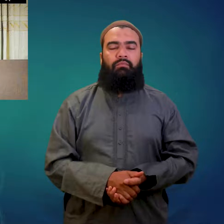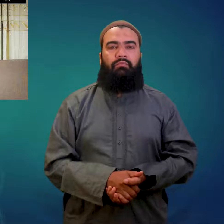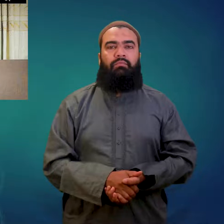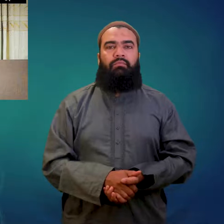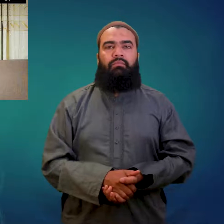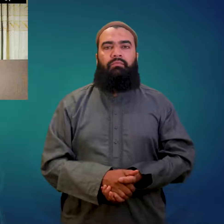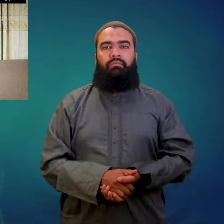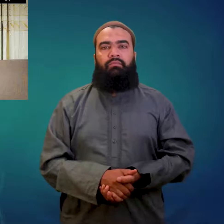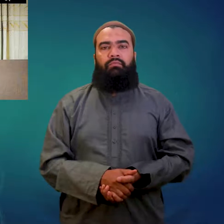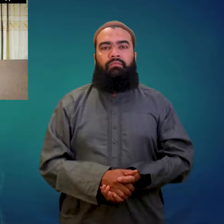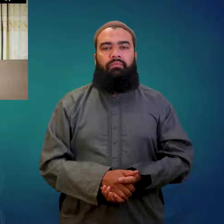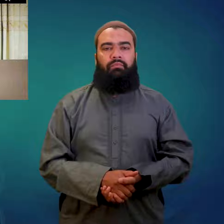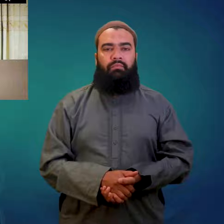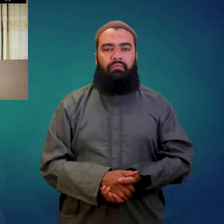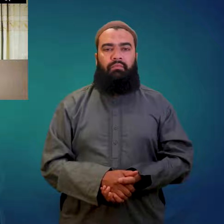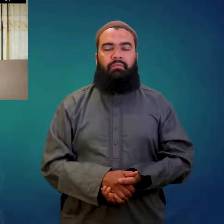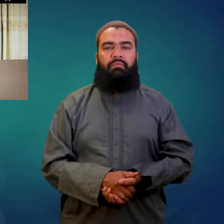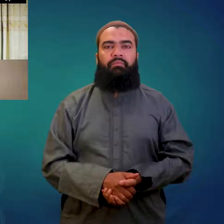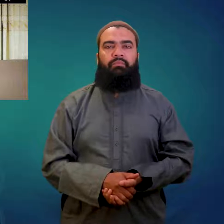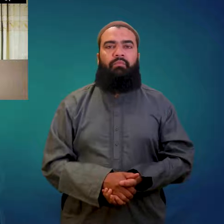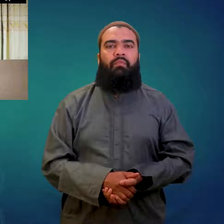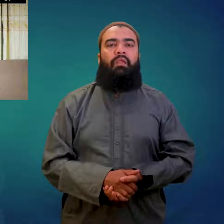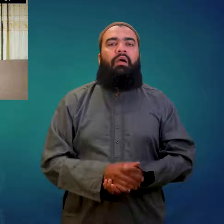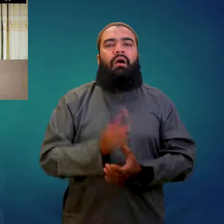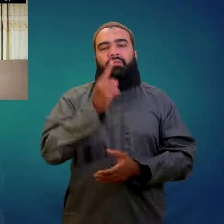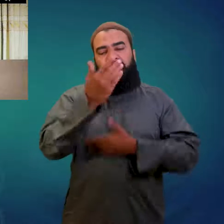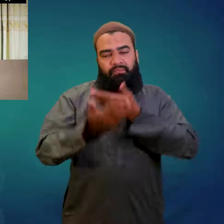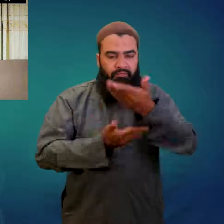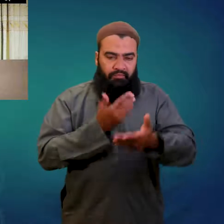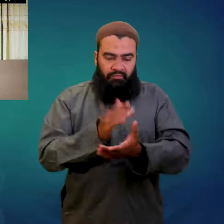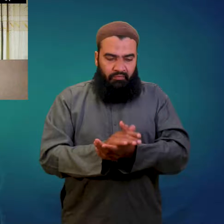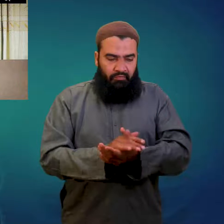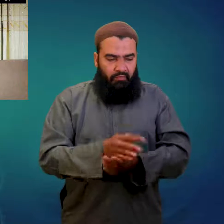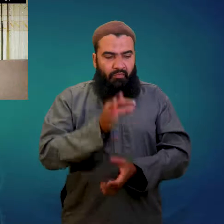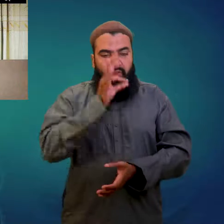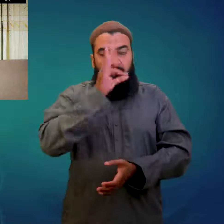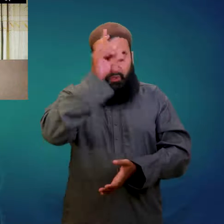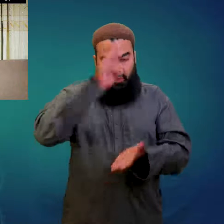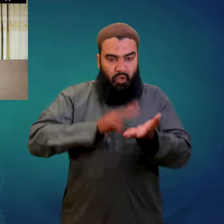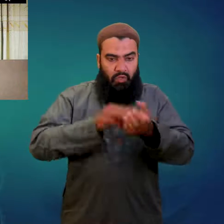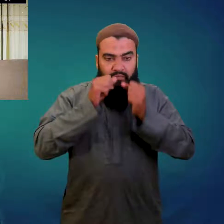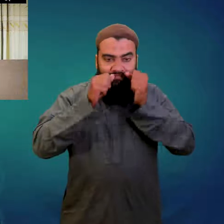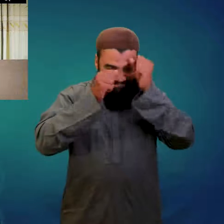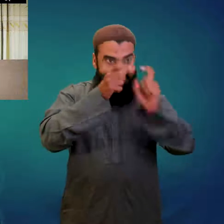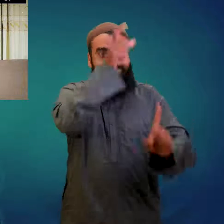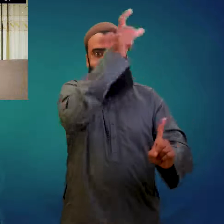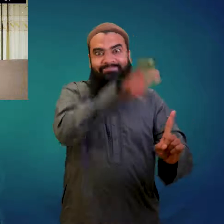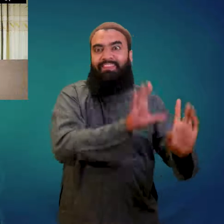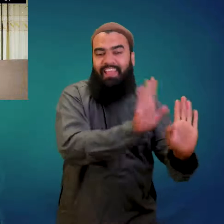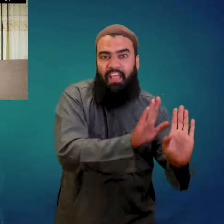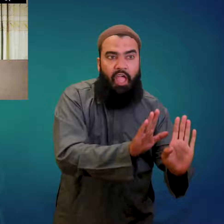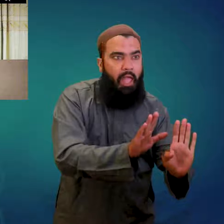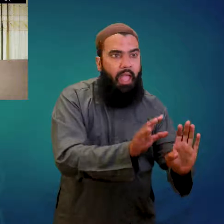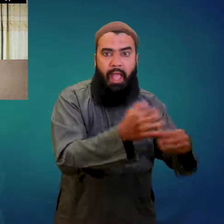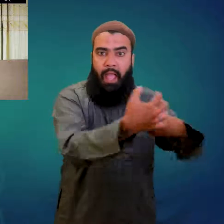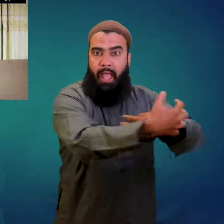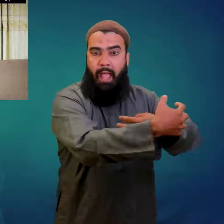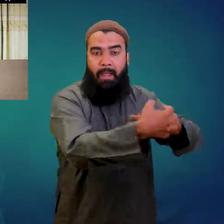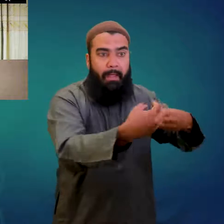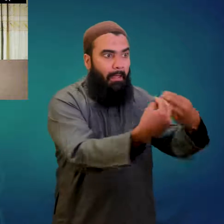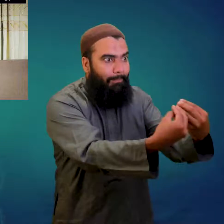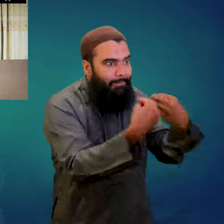فخذوہ وما نہاکم عنہ فانتہوا۔ رسول اللہ صلی اللہ علیہ وسلم جو کچھ تمہیں دیں اسے لے